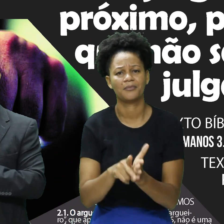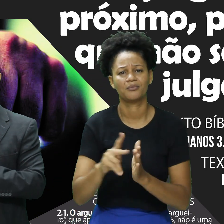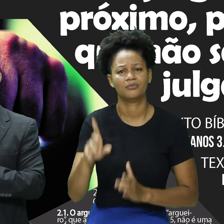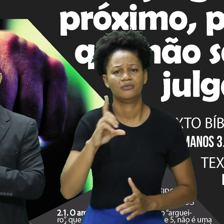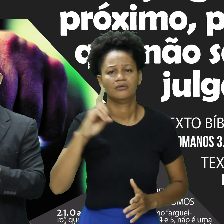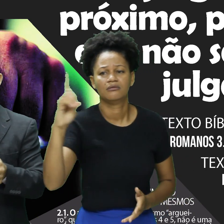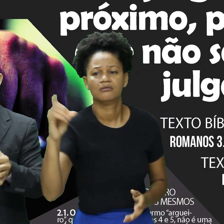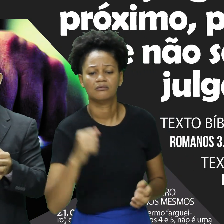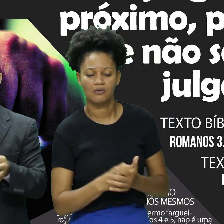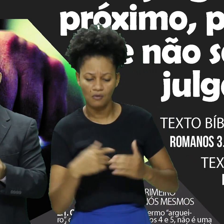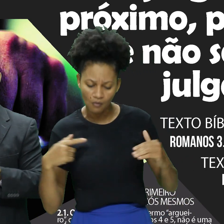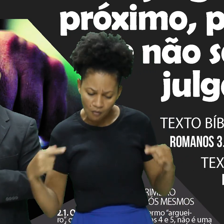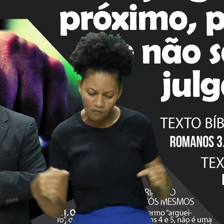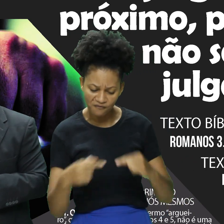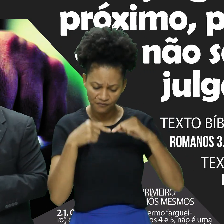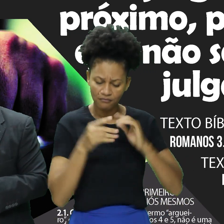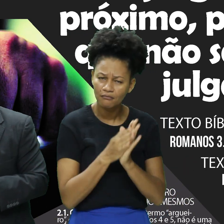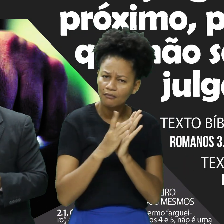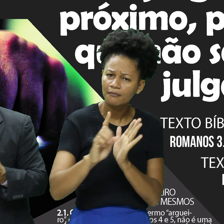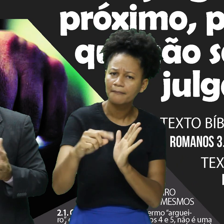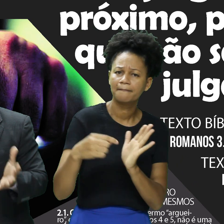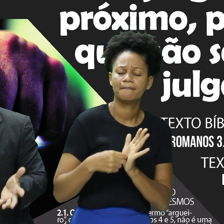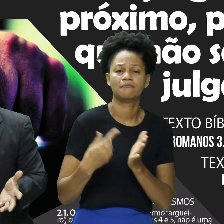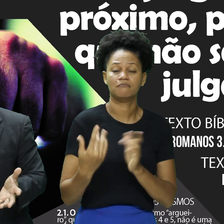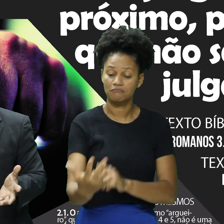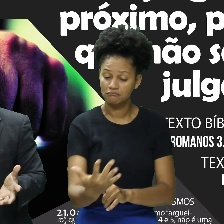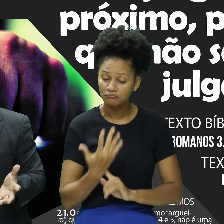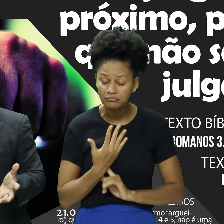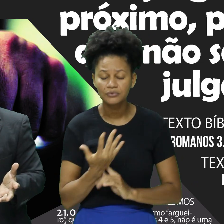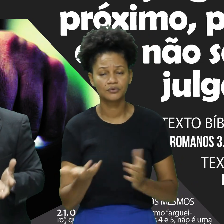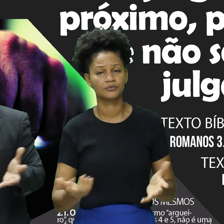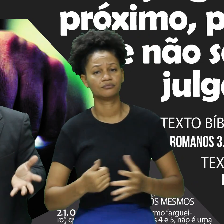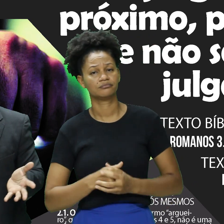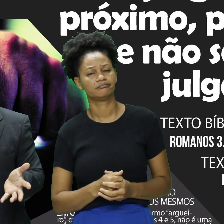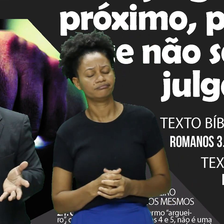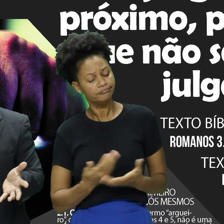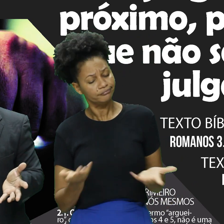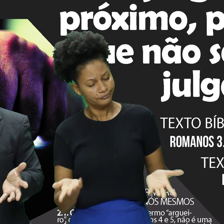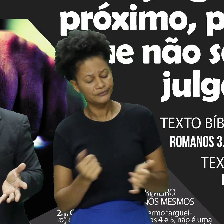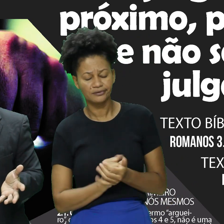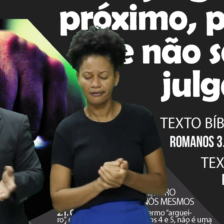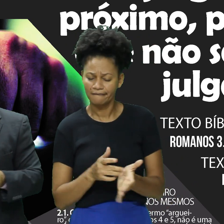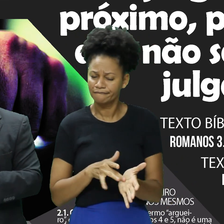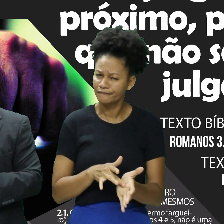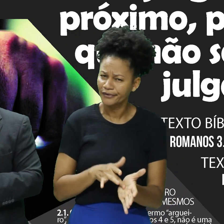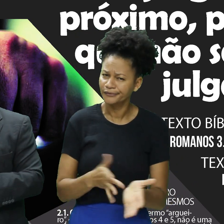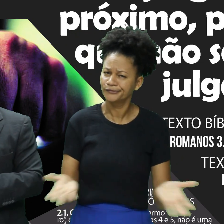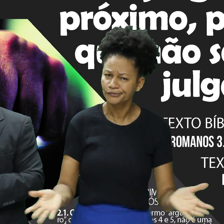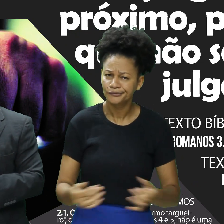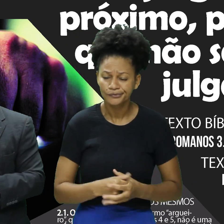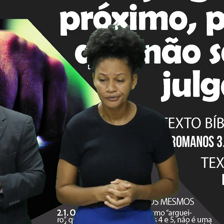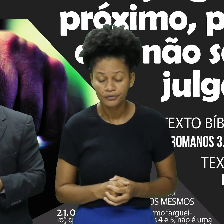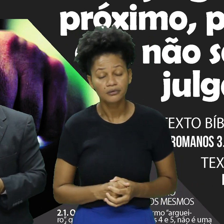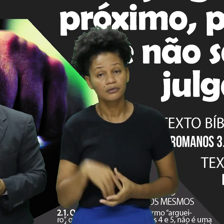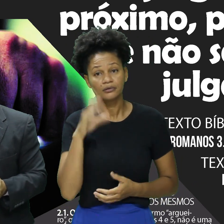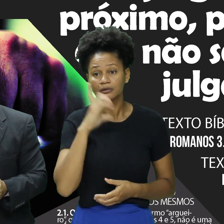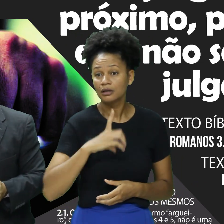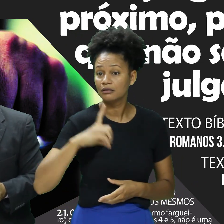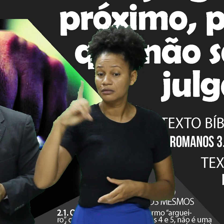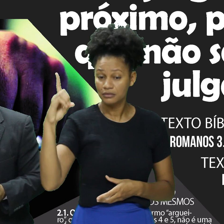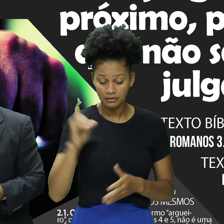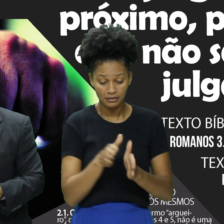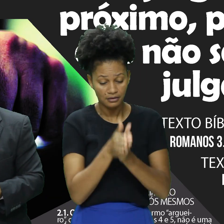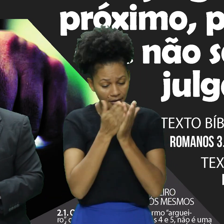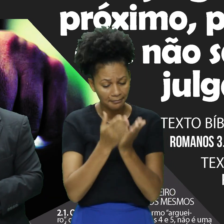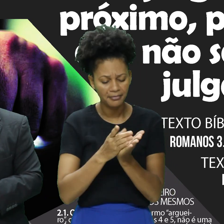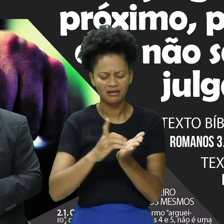não quero andar conforme a palavra de Deus me mostra? É hipocrisia. Então Deus, através da sua